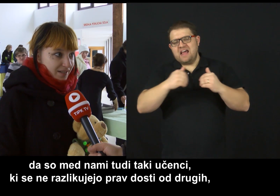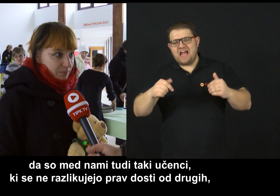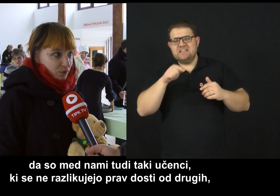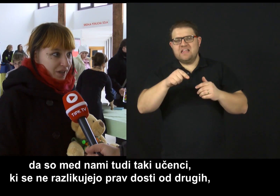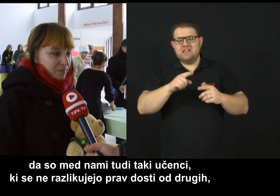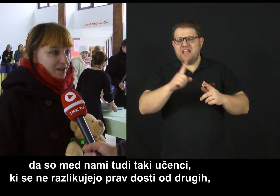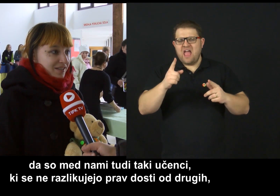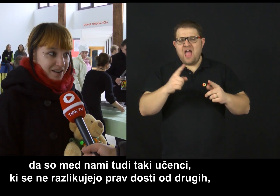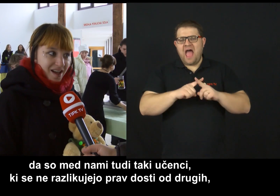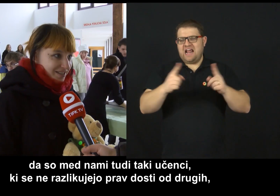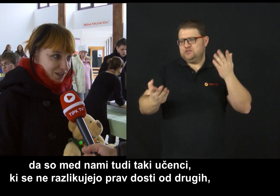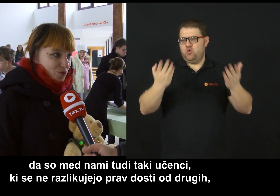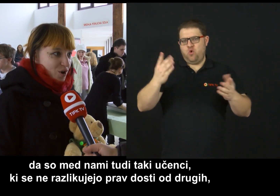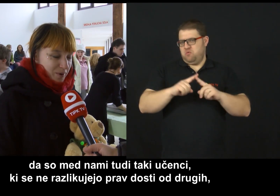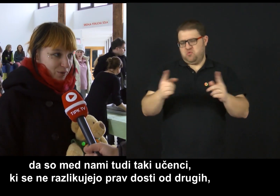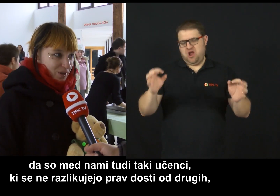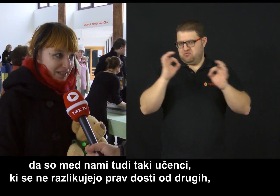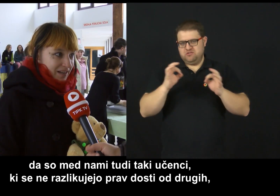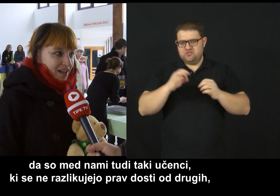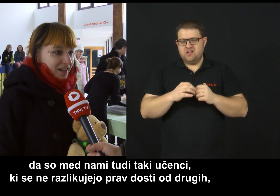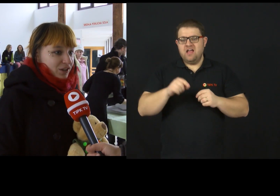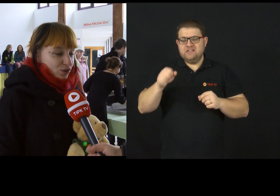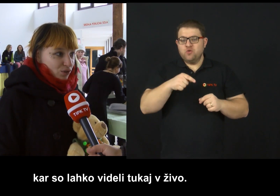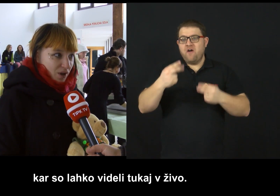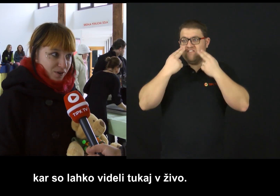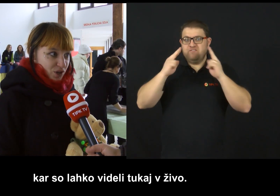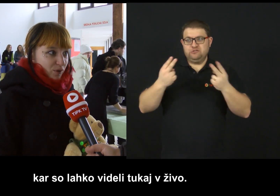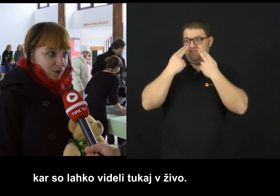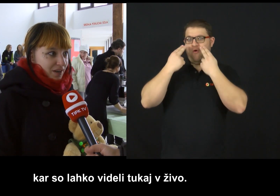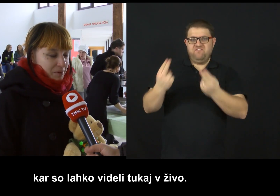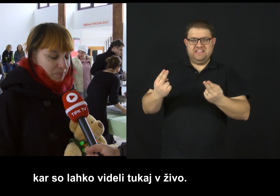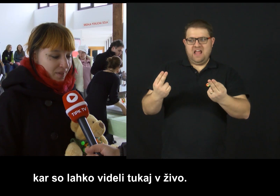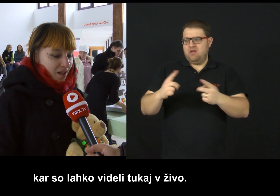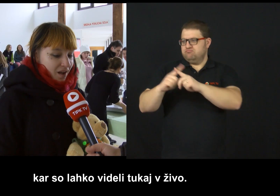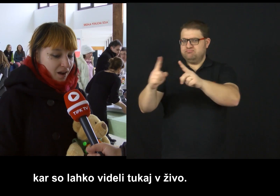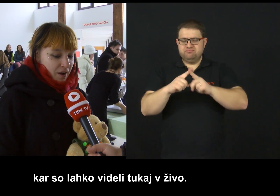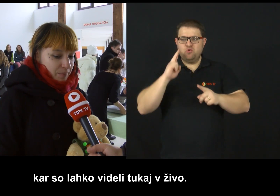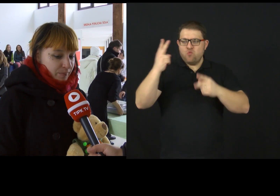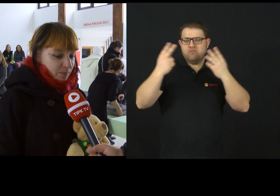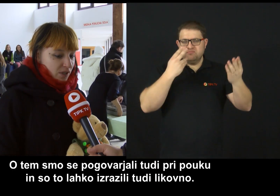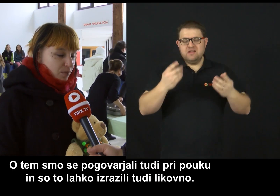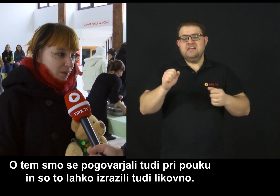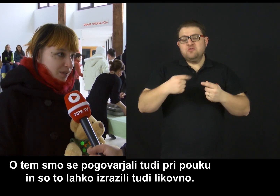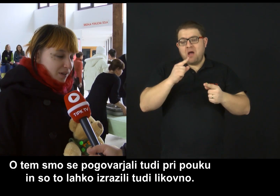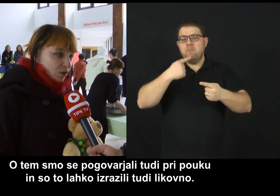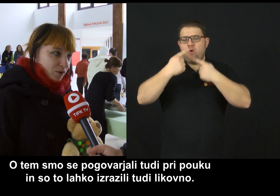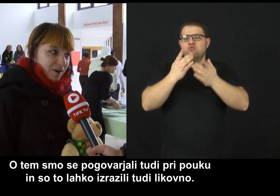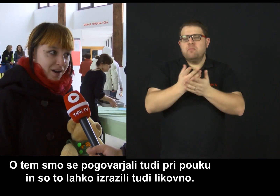razen potem se ne razlikujejo prav dosti. In to so tukaj v živo videli. Smo se potem seveda tudi pogovarjali